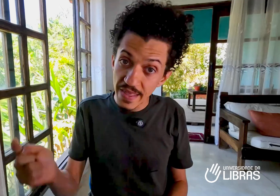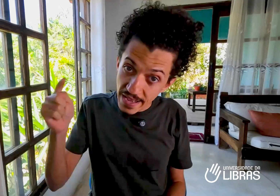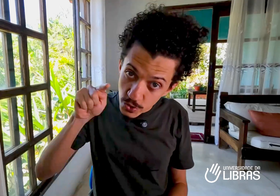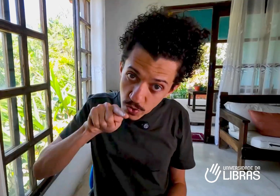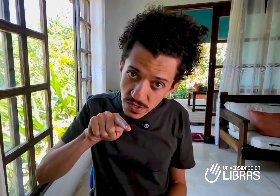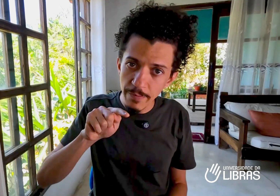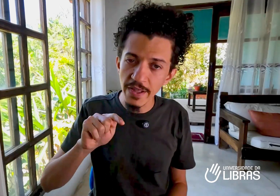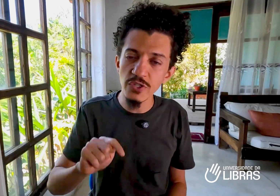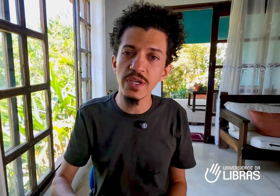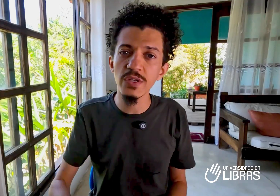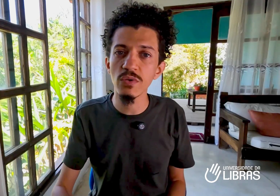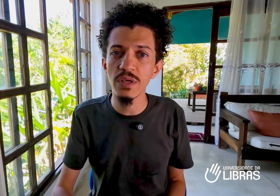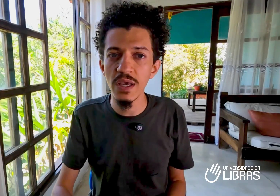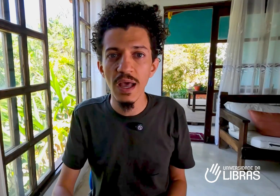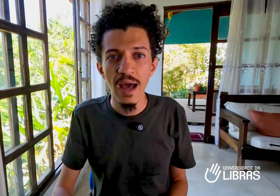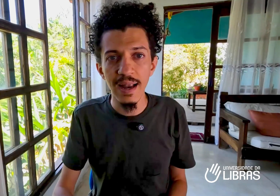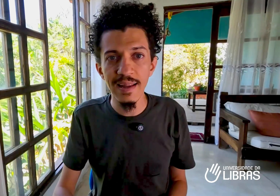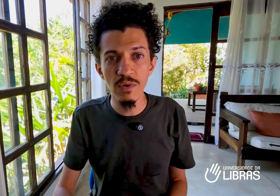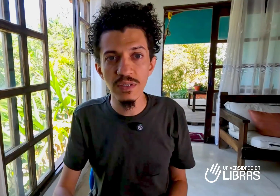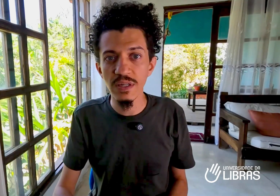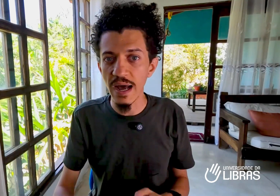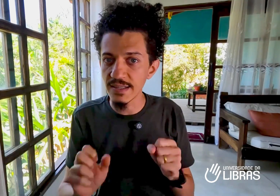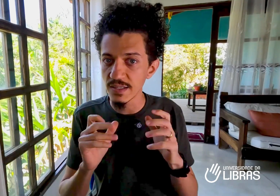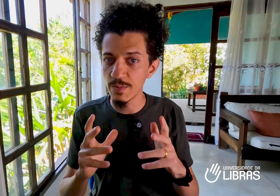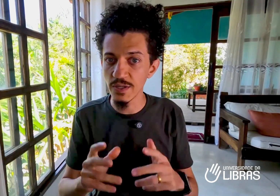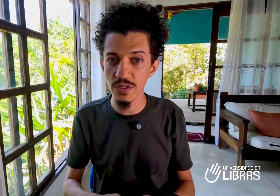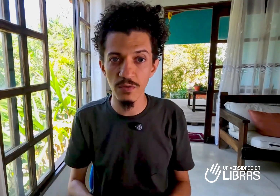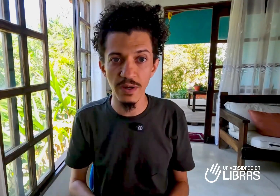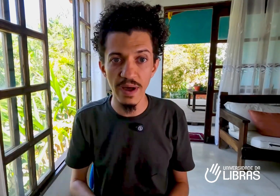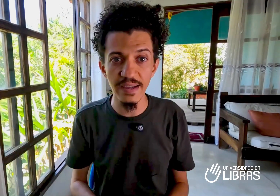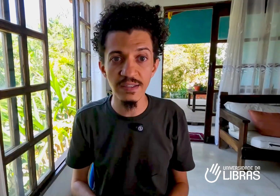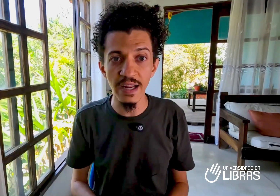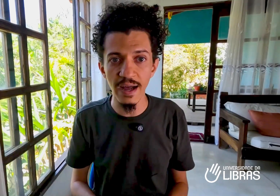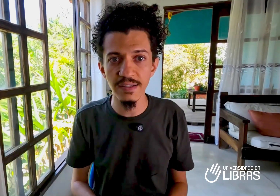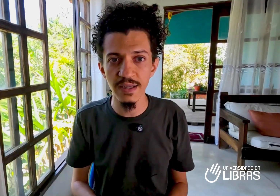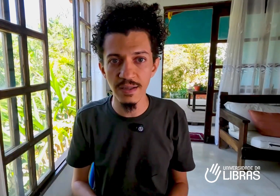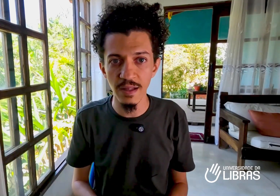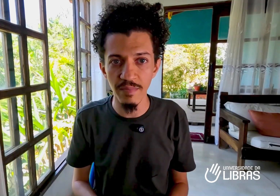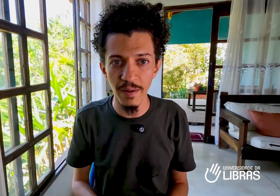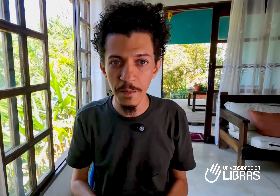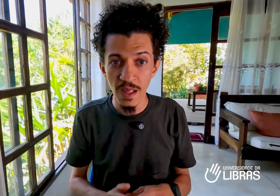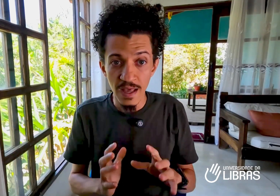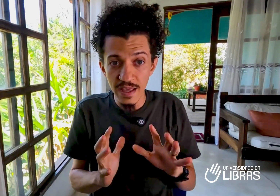é justamente isso que a língua de sinais e as expressões não manuais trazem aqui também. E é